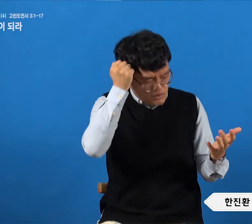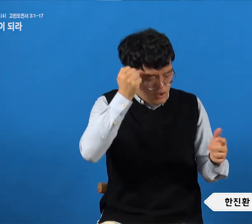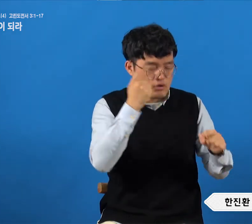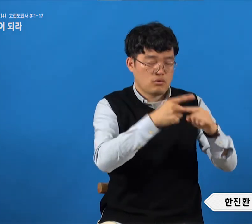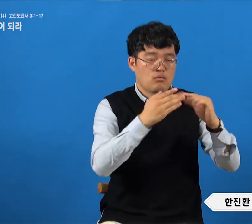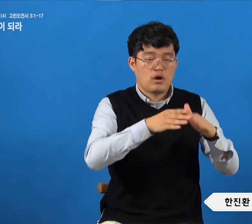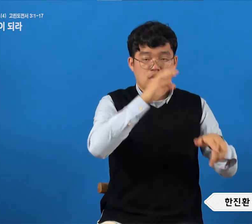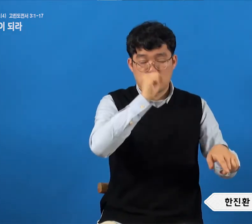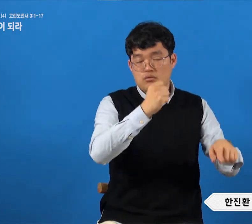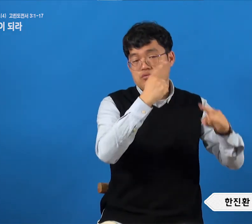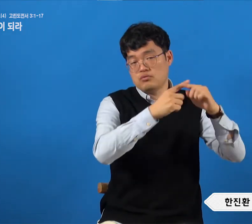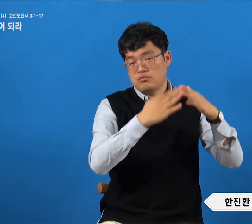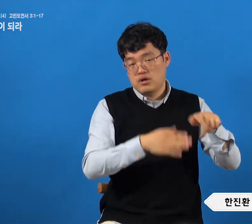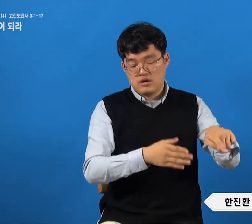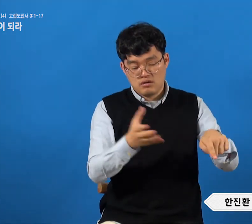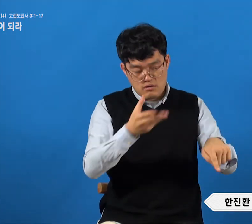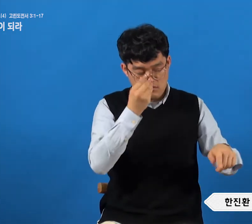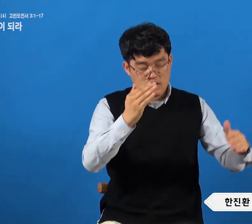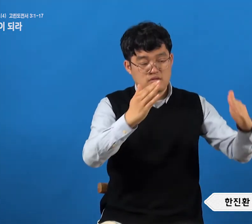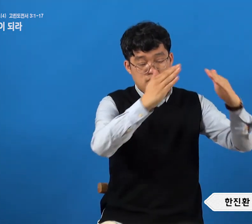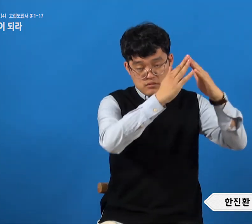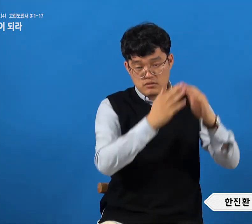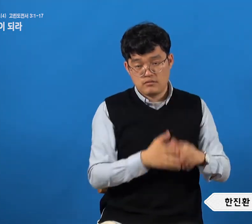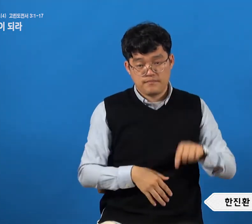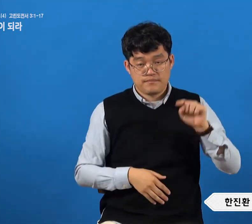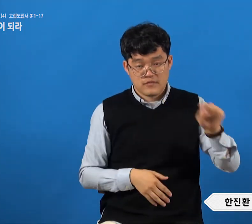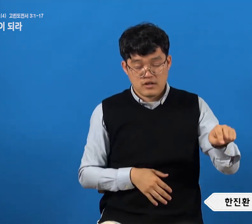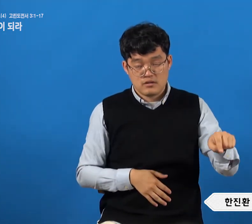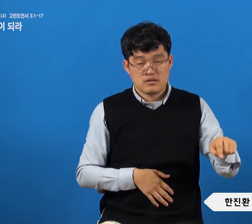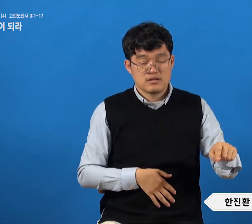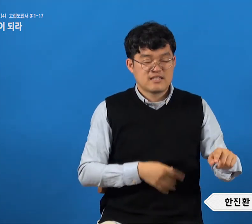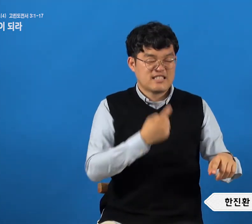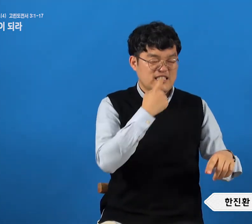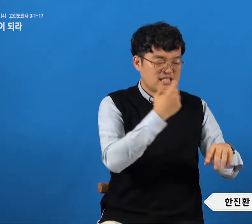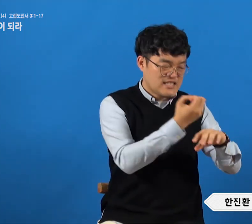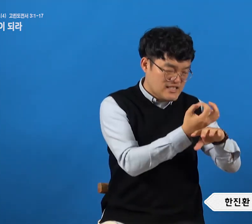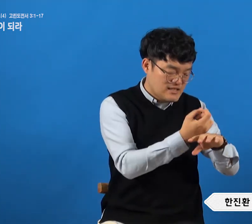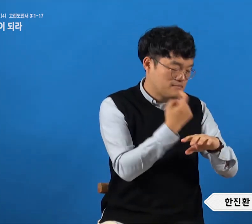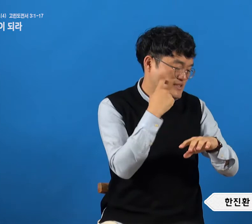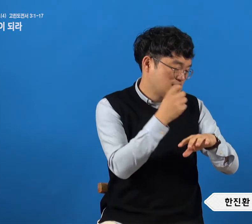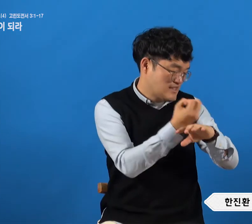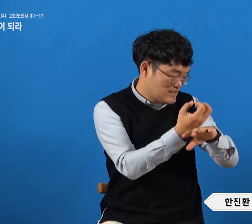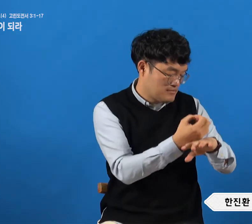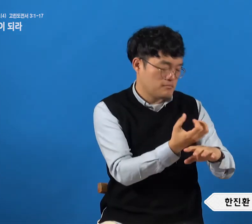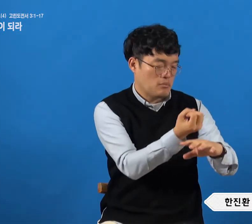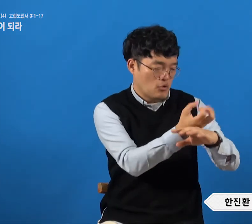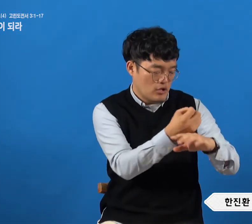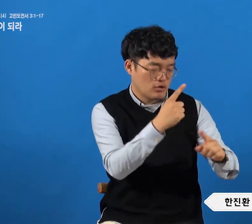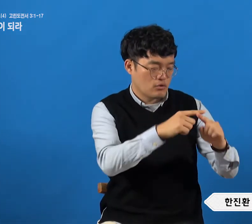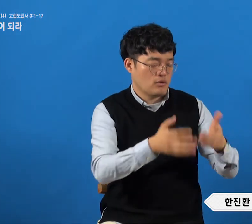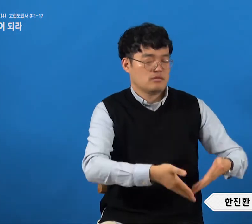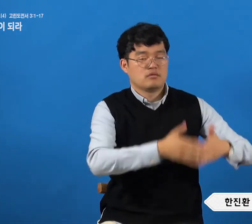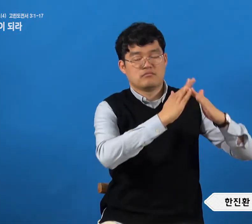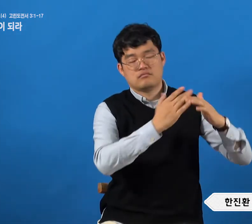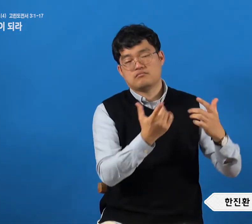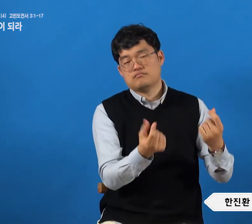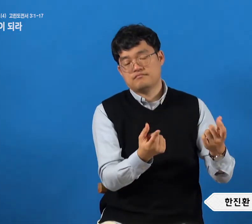그것이 좋은 교회고 그것이 거룩한 성전이고 그것이 금과 은과 보석으로 교회를 세우는 것입니다.